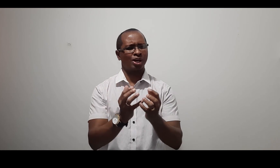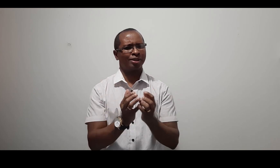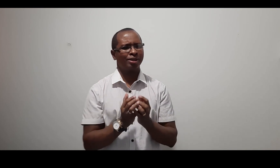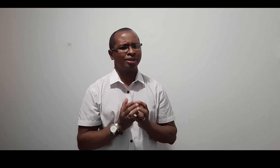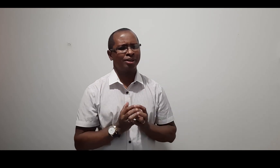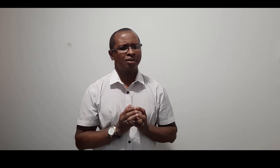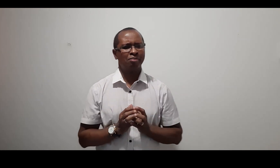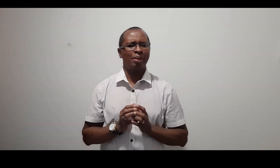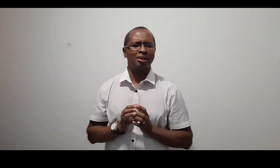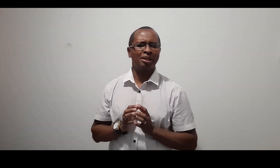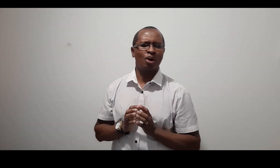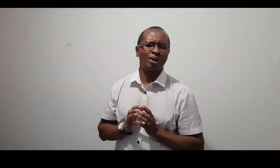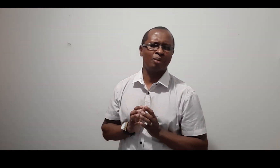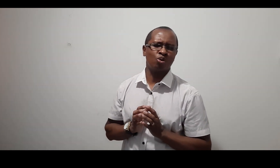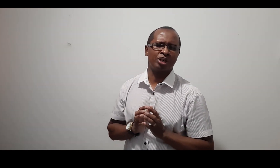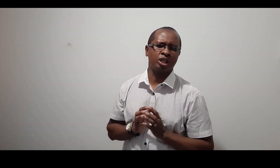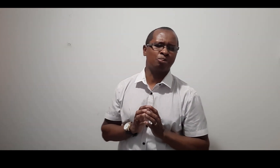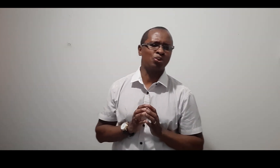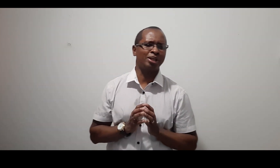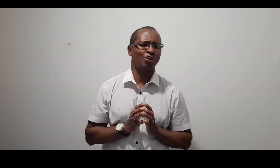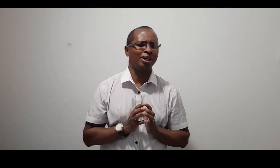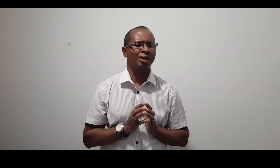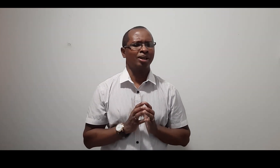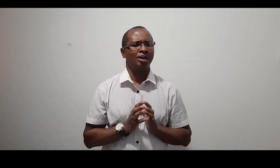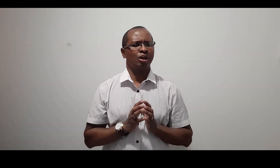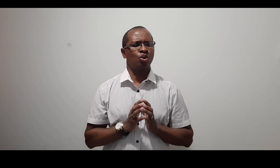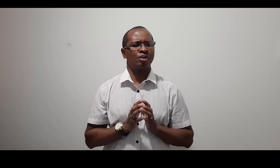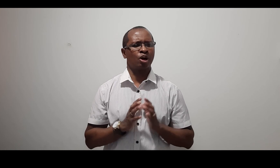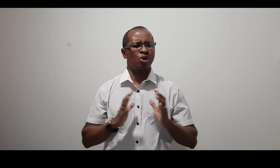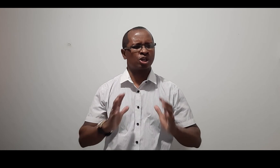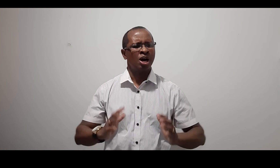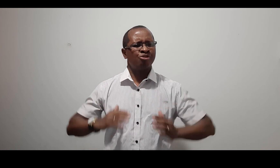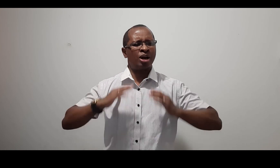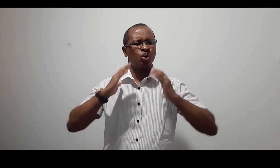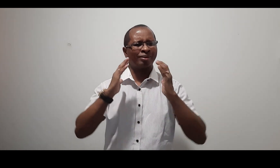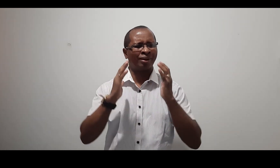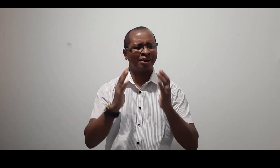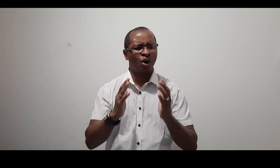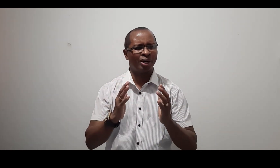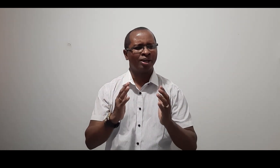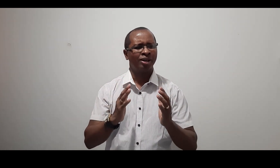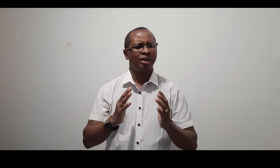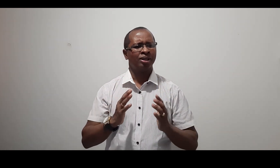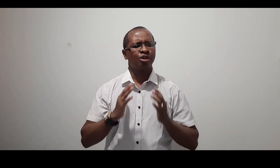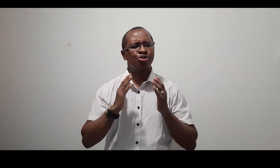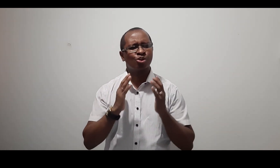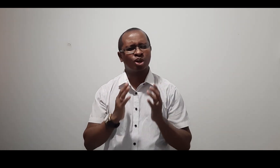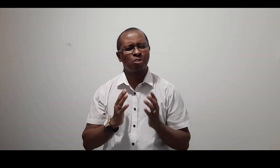zany mamalia ena hoe manaova fanekem-ponoana ena hoe manaova manao vaoza fanolorantena ena hoe ny foko ry